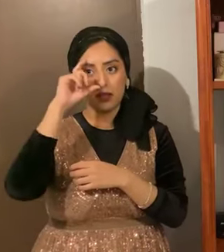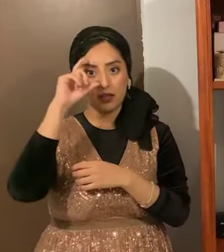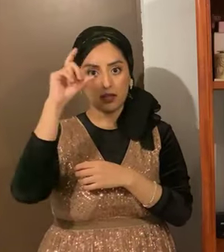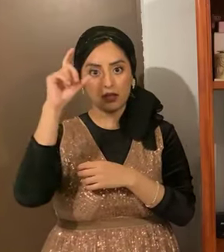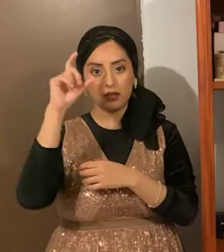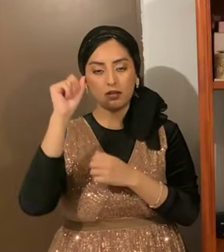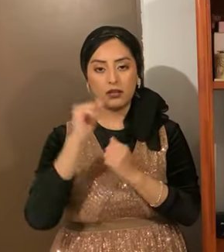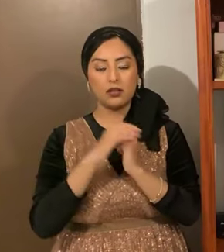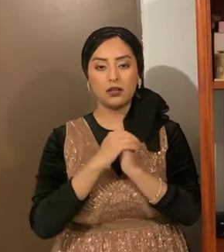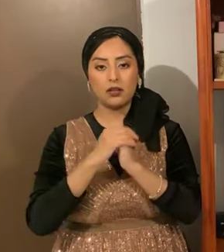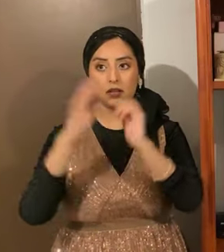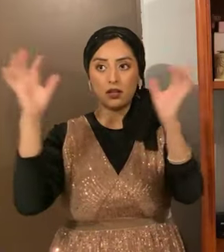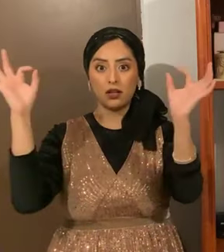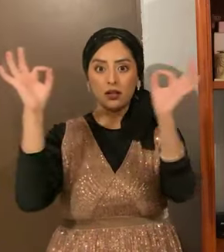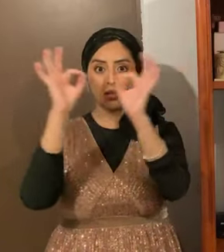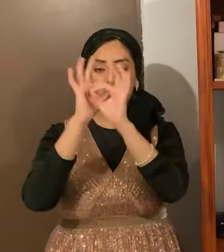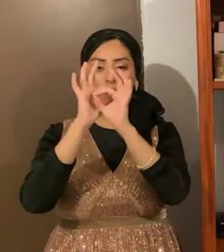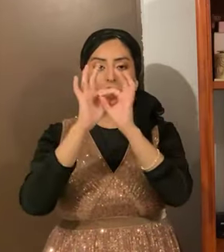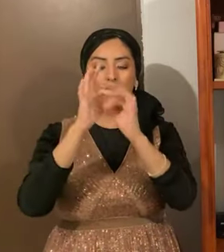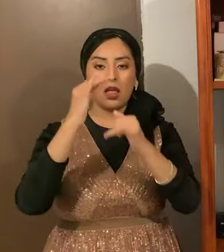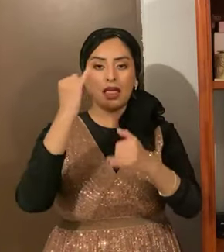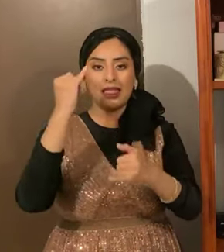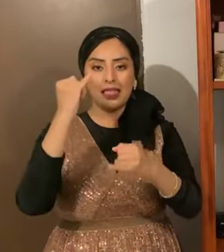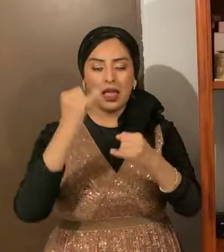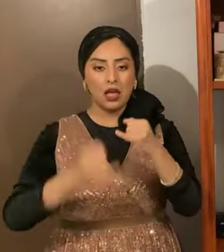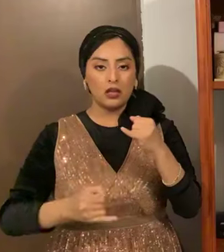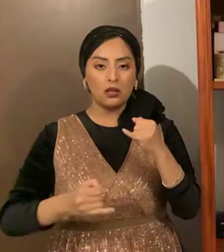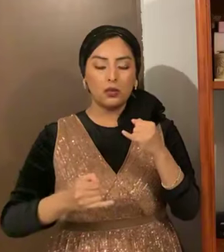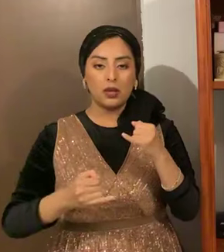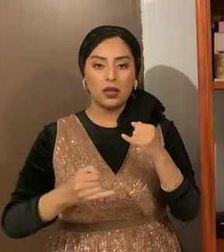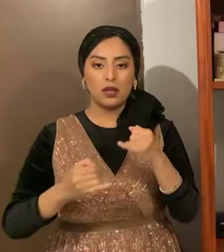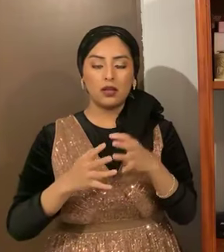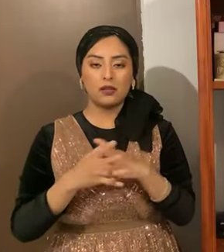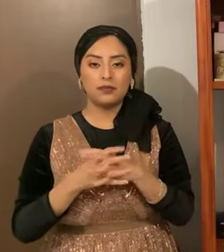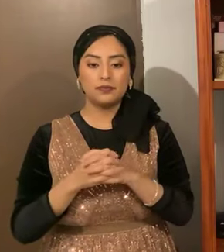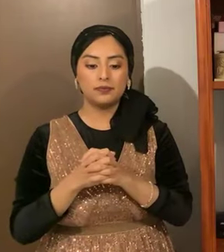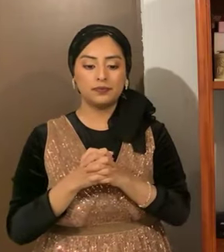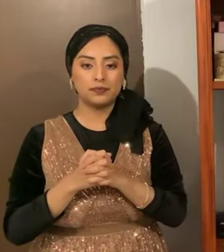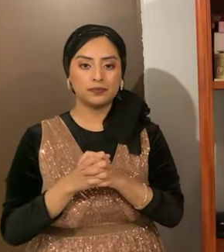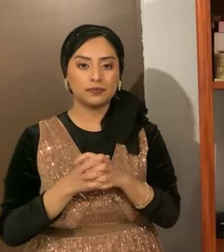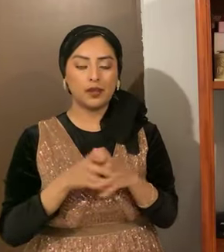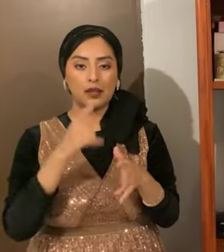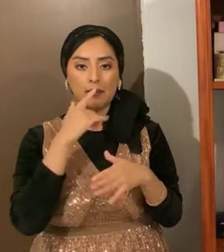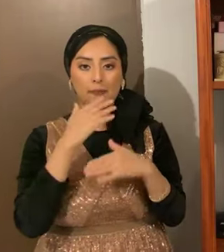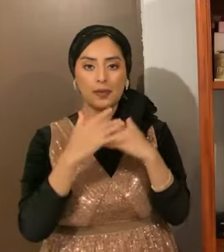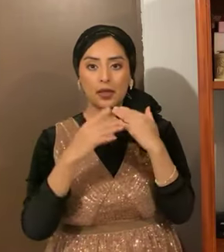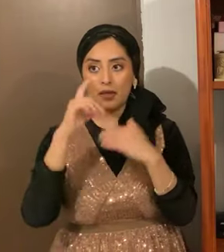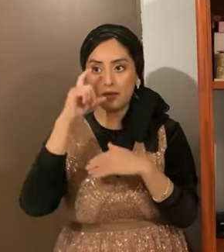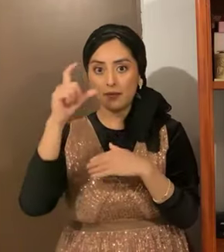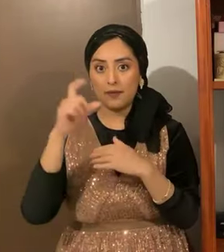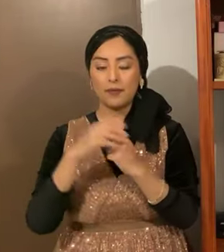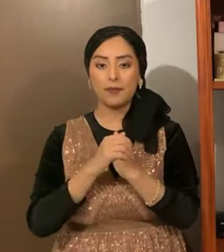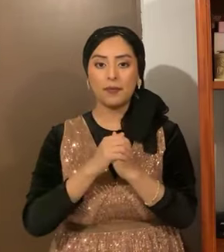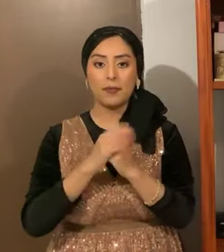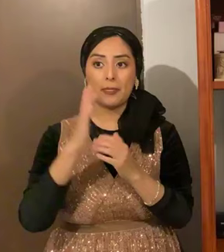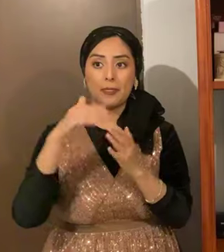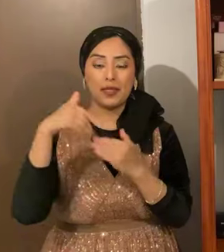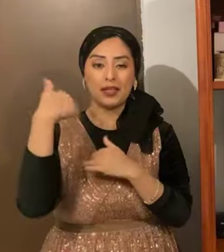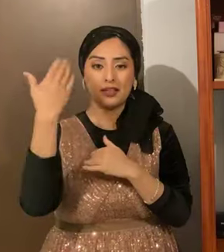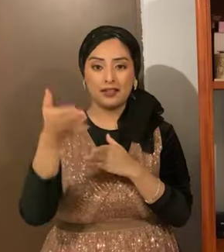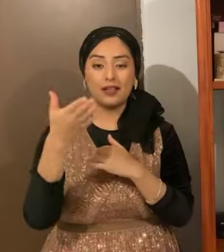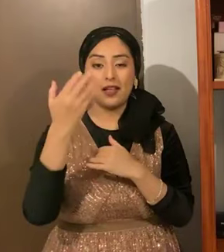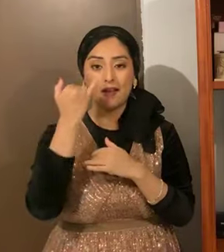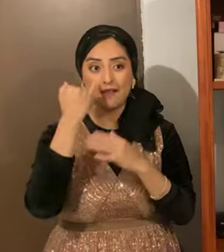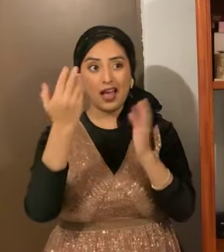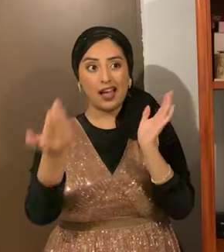el último eclipse lunar total, así como luna de sangre. El próximo